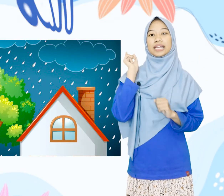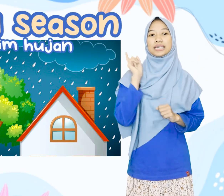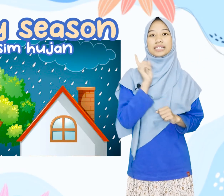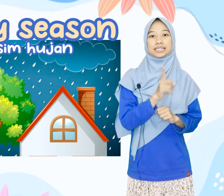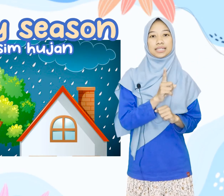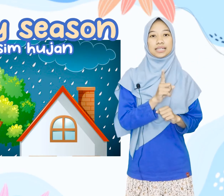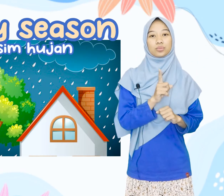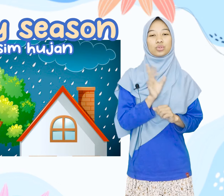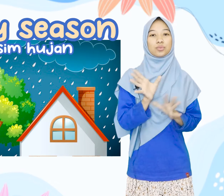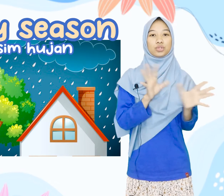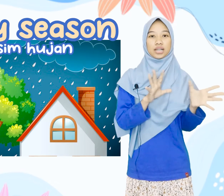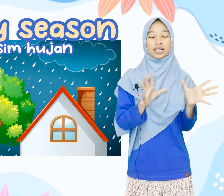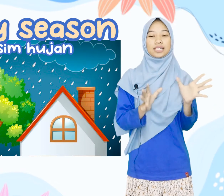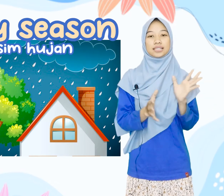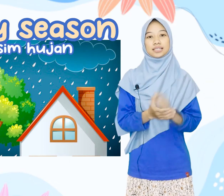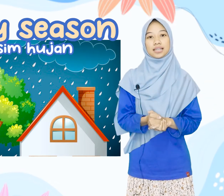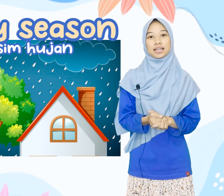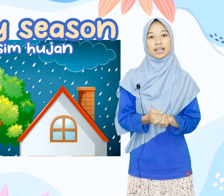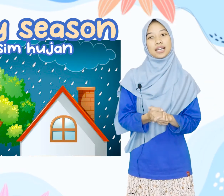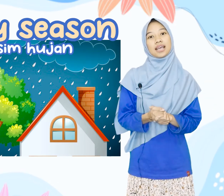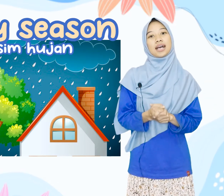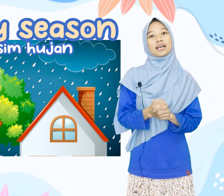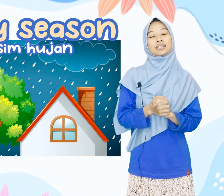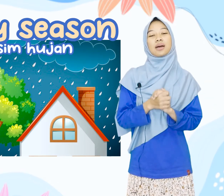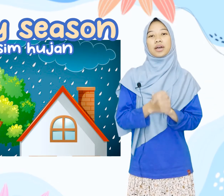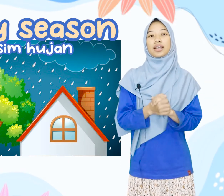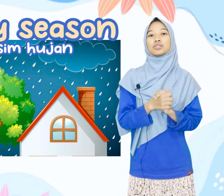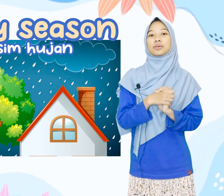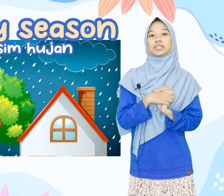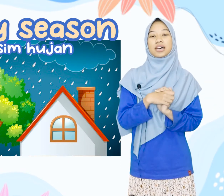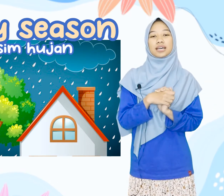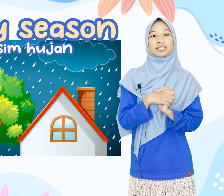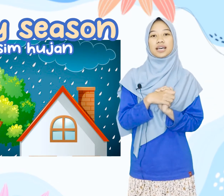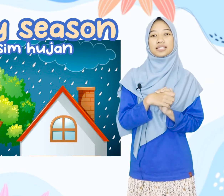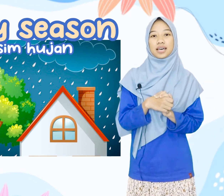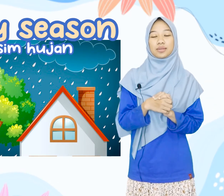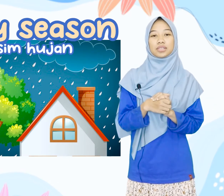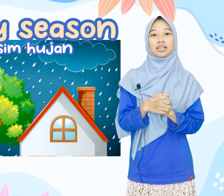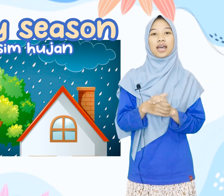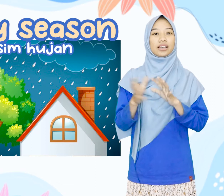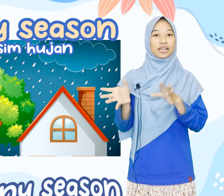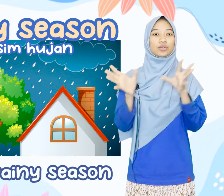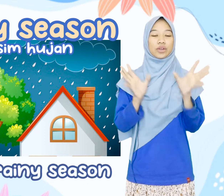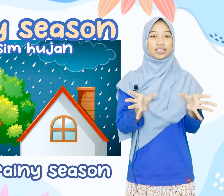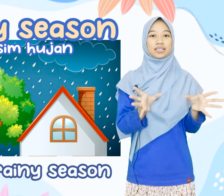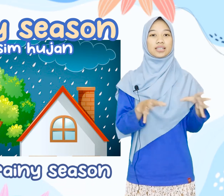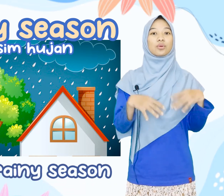rainy season. Musim hujan, rainy season. Sama, kalian juga bisa jelaskan, misalnya, I like rainy season,